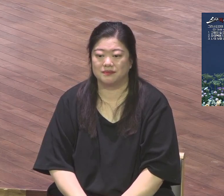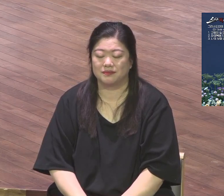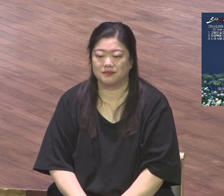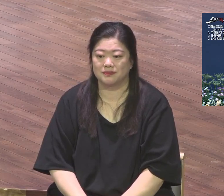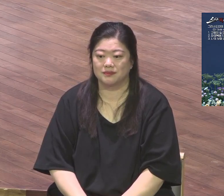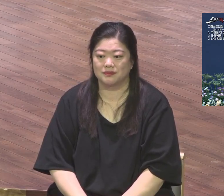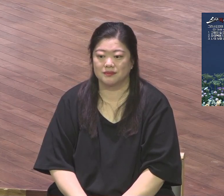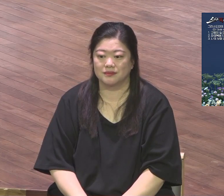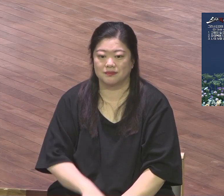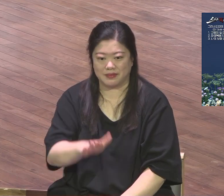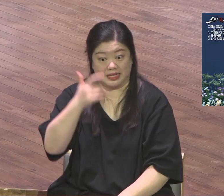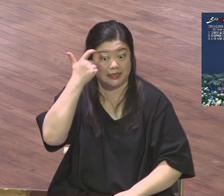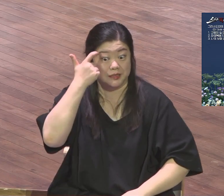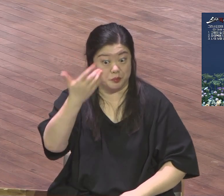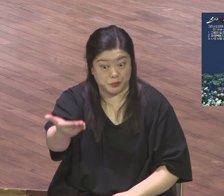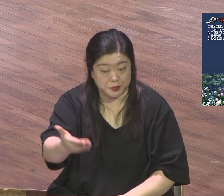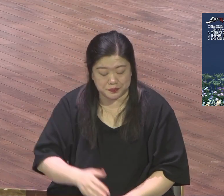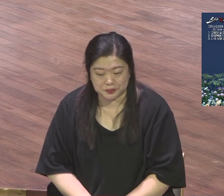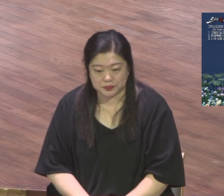묻습니다.